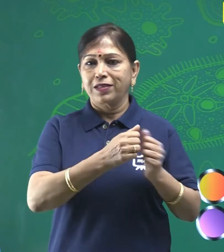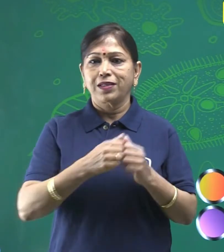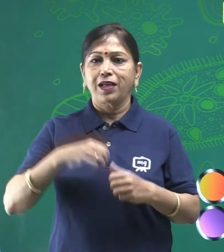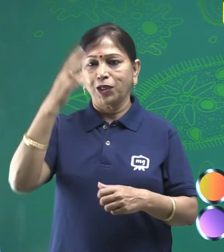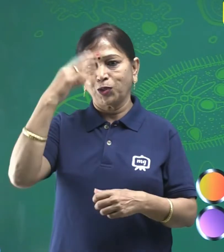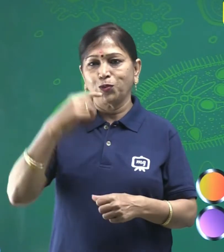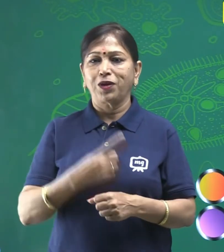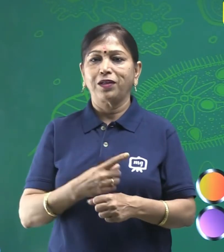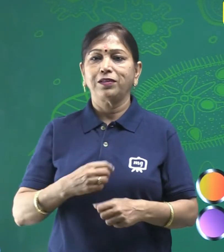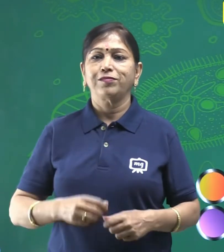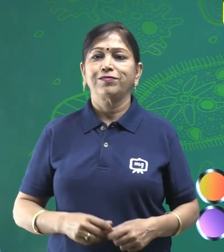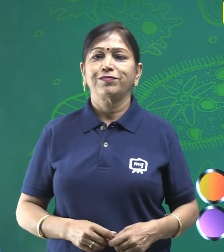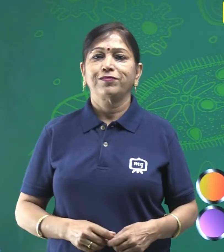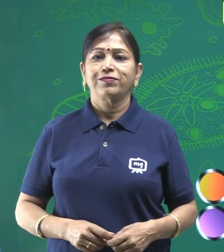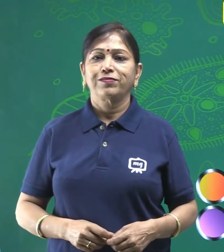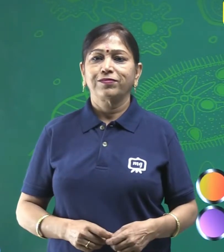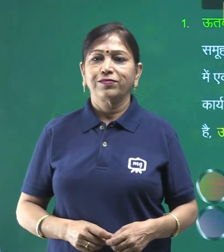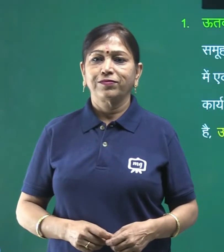रानी।